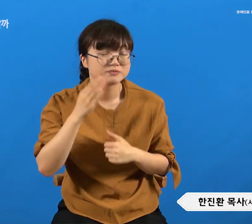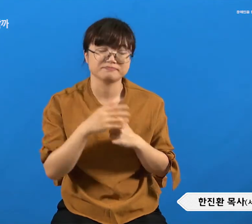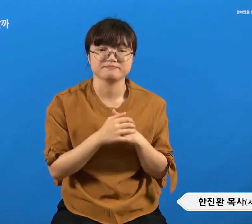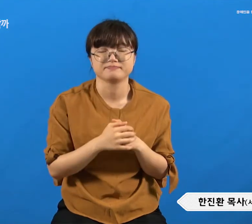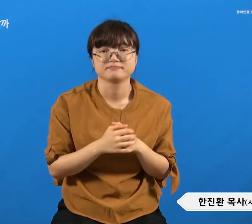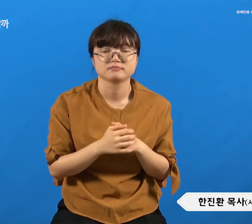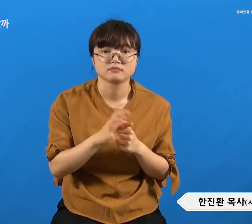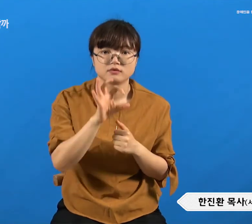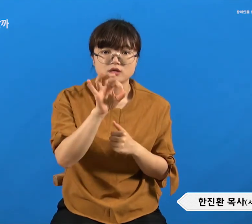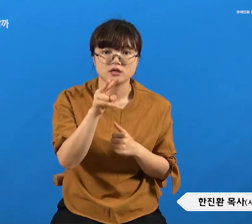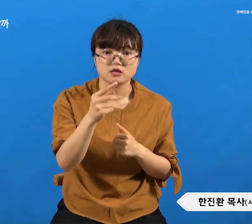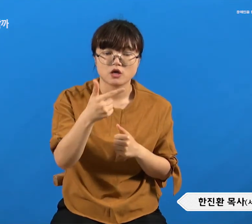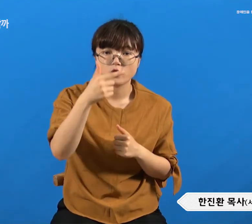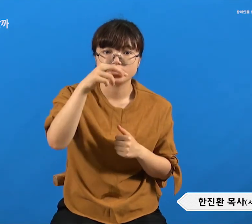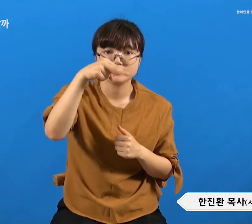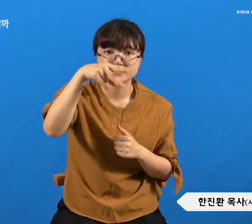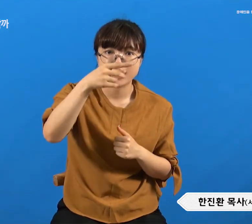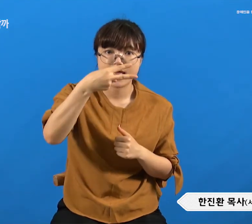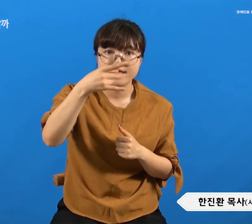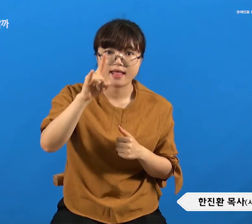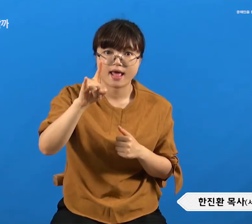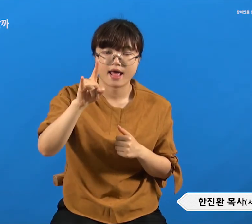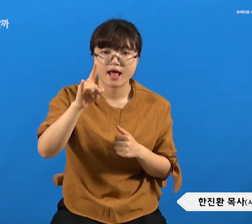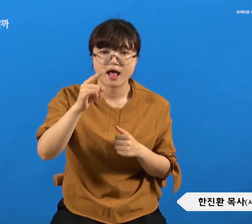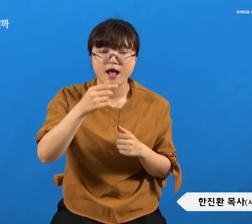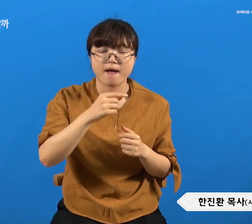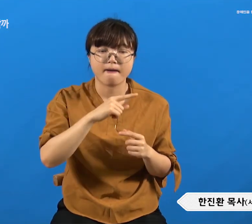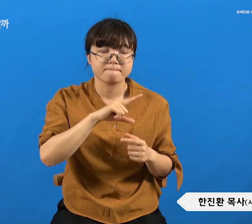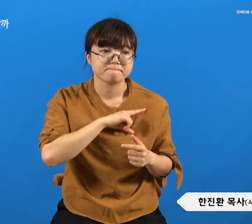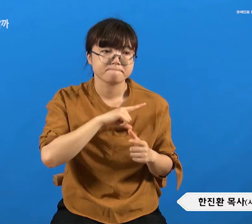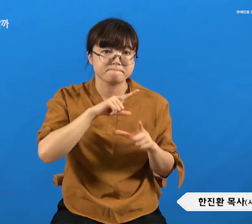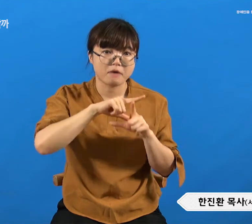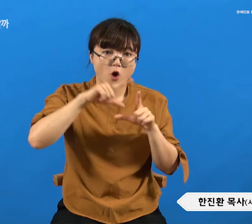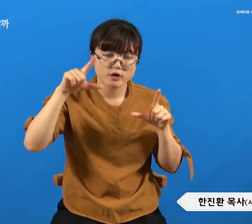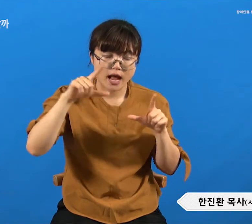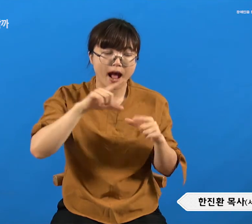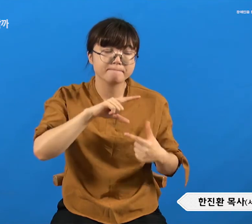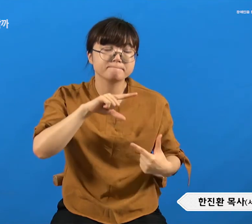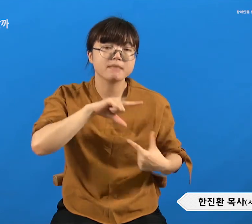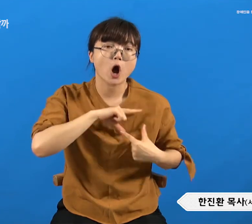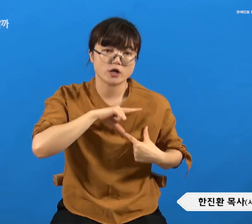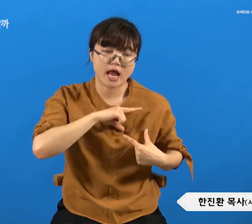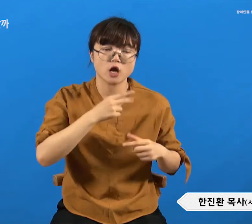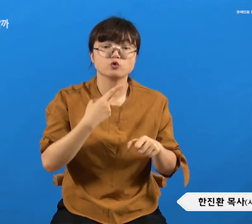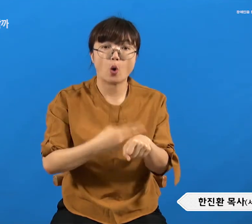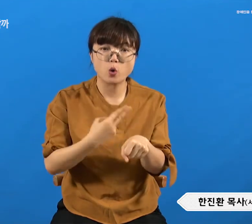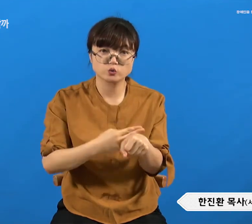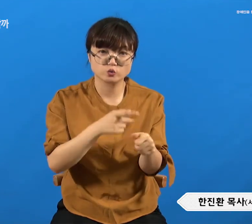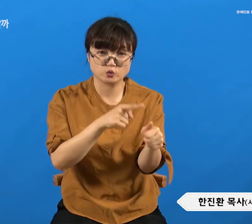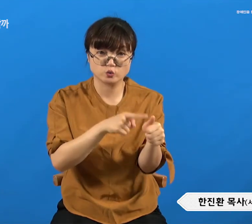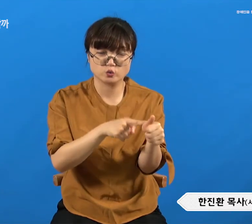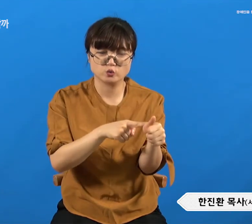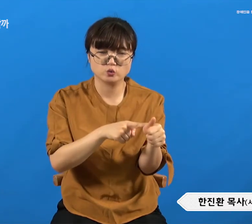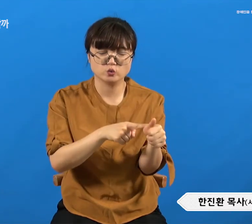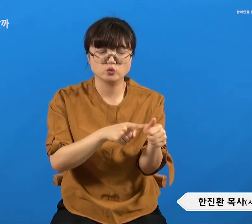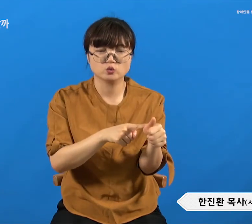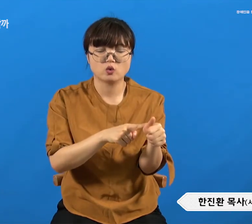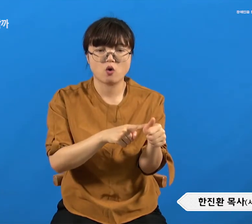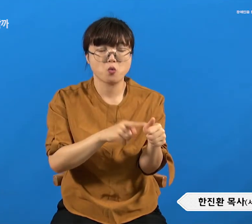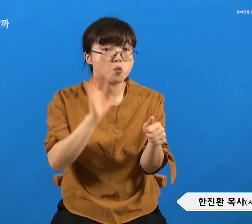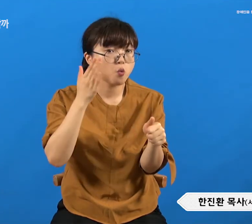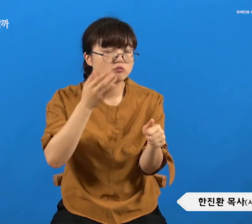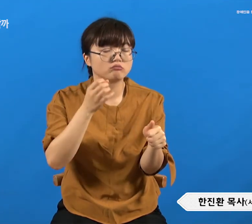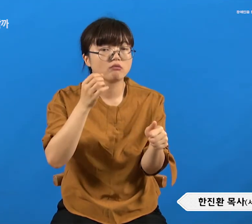요즘 연대 명예교수 김영석 교수가 뜨고 있습니다. 그분에게 뜬다는 말이